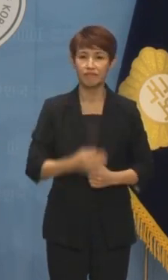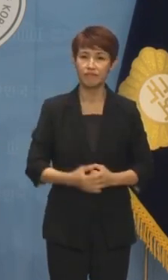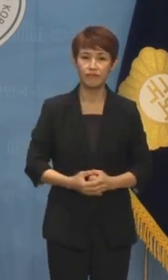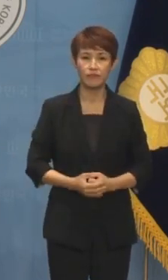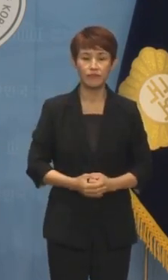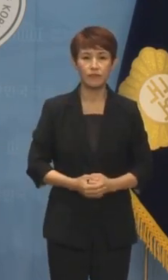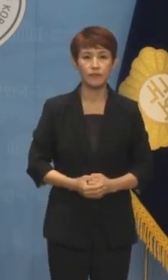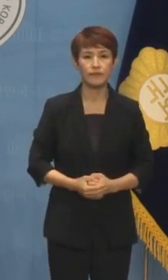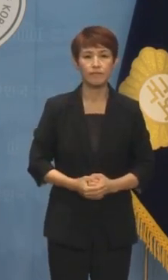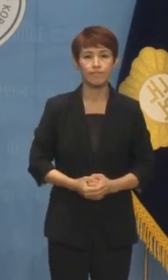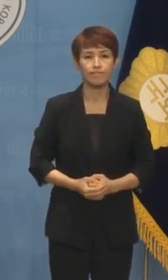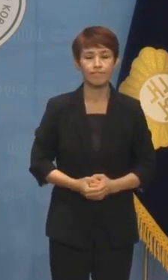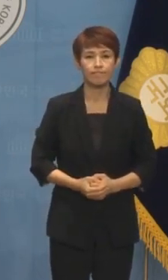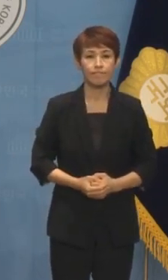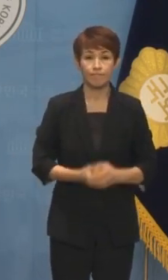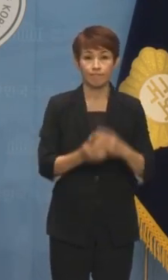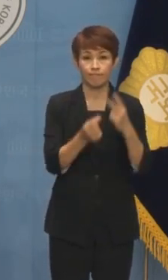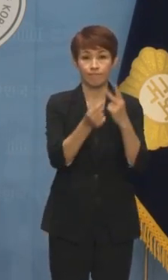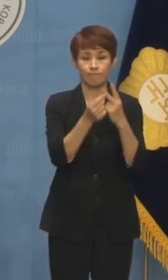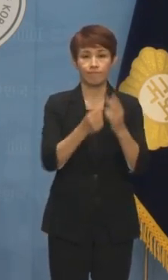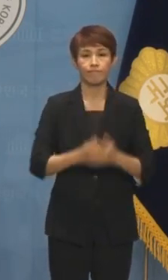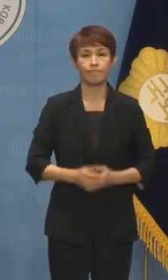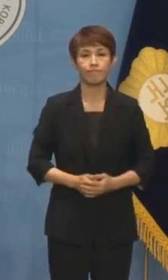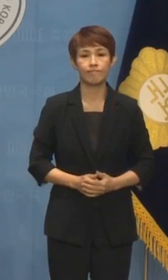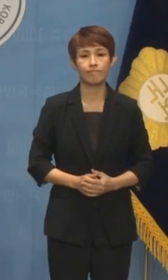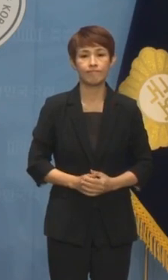이유입니다. 두 번째입니다.